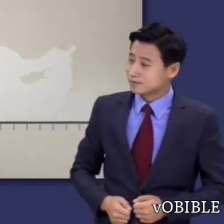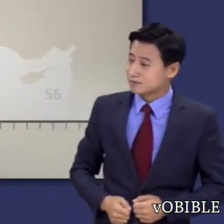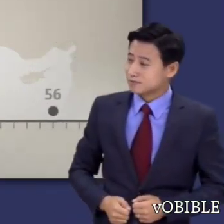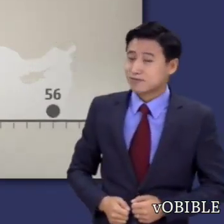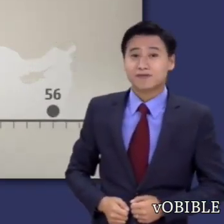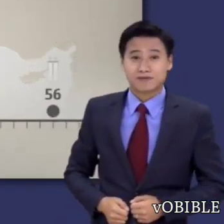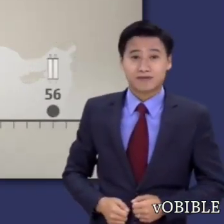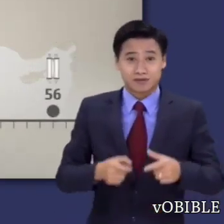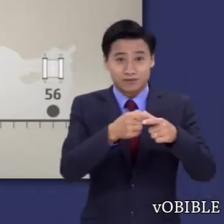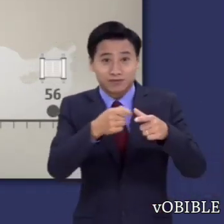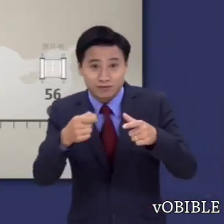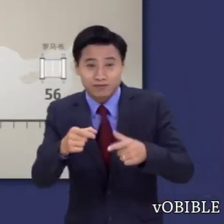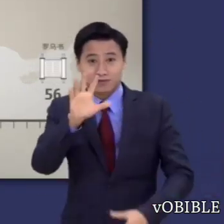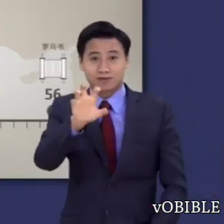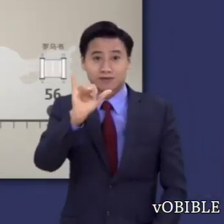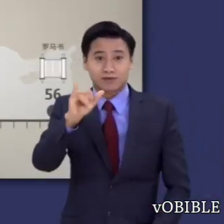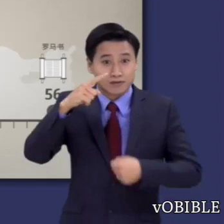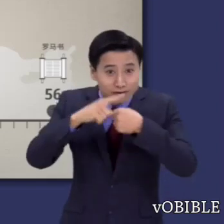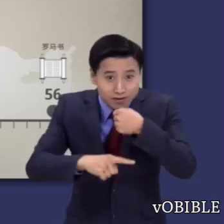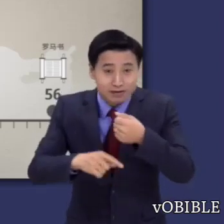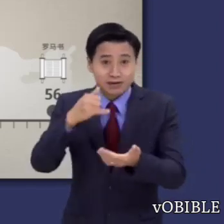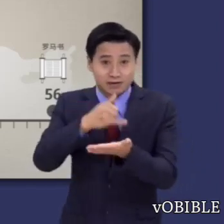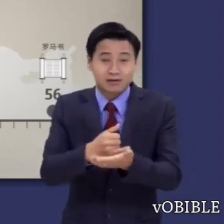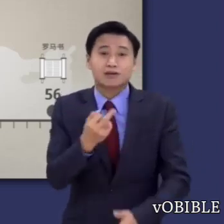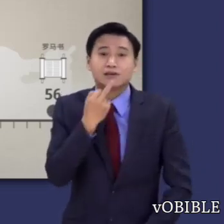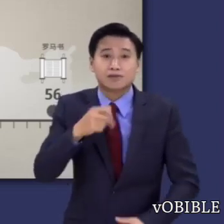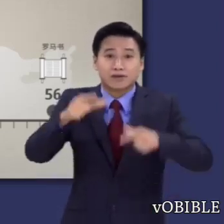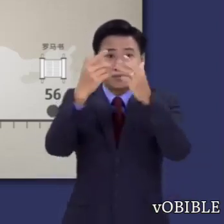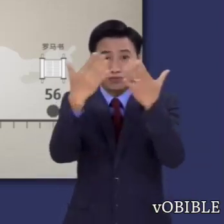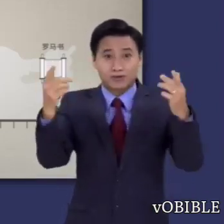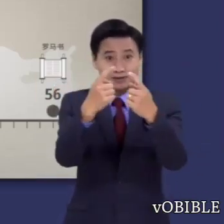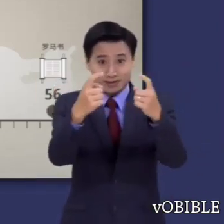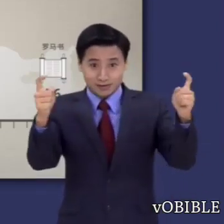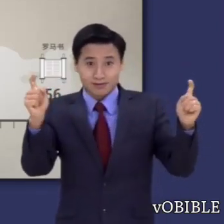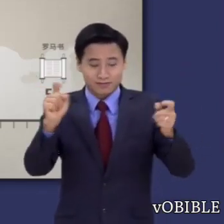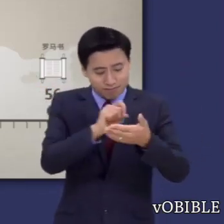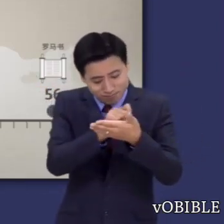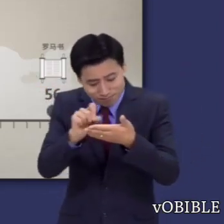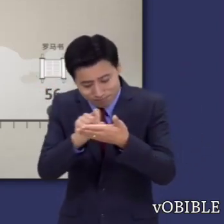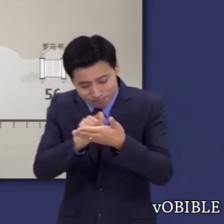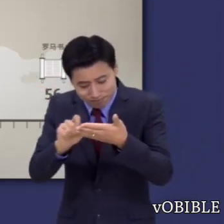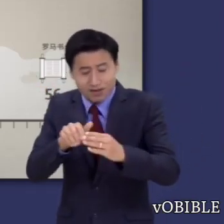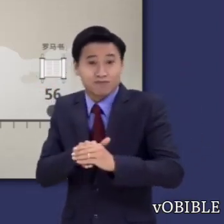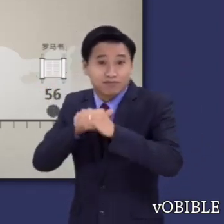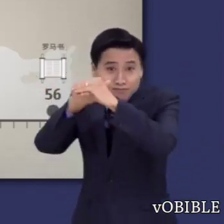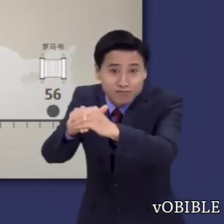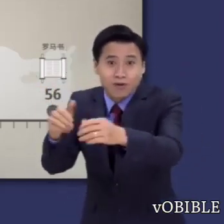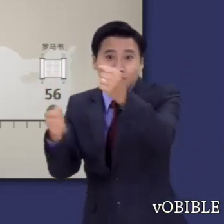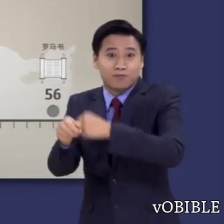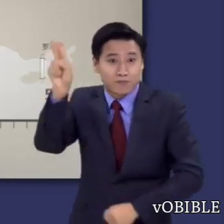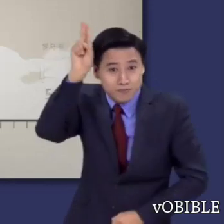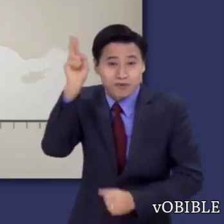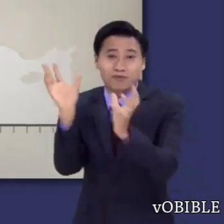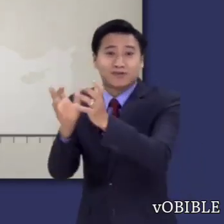公元56年左右，保罗在哥林多城写信给罗马的基督徒，当时他还没有到罗马